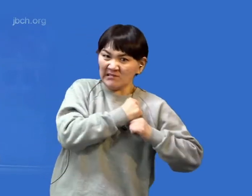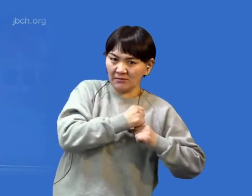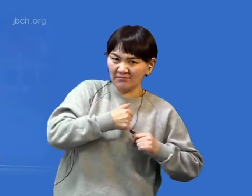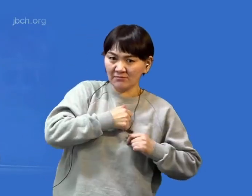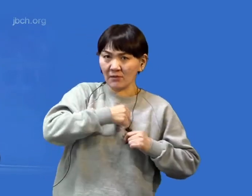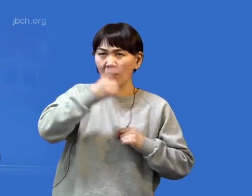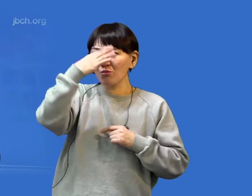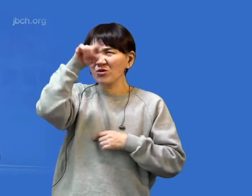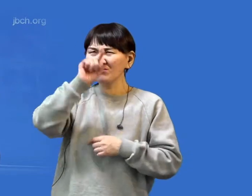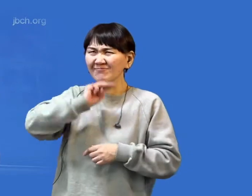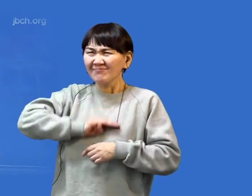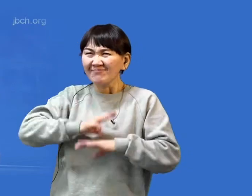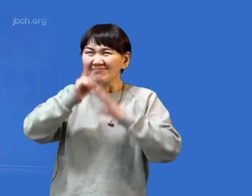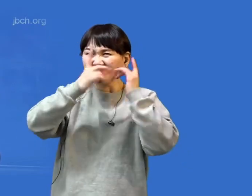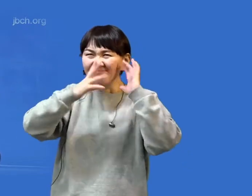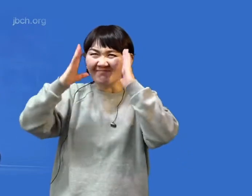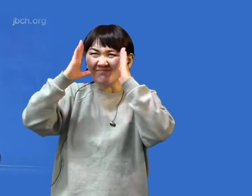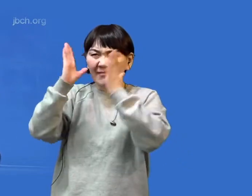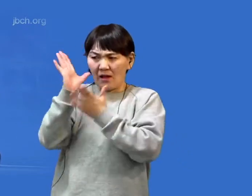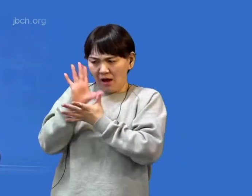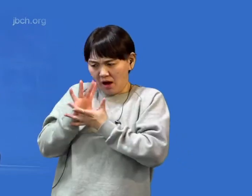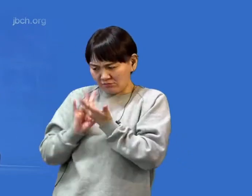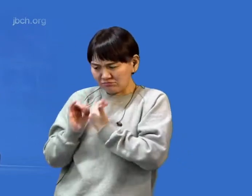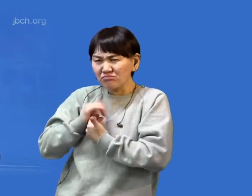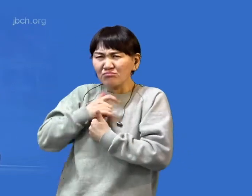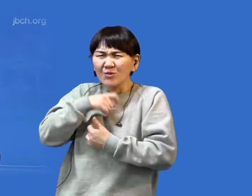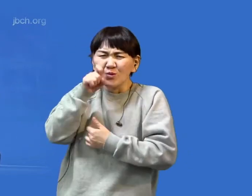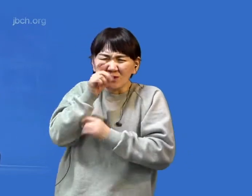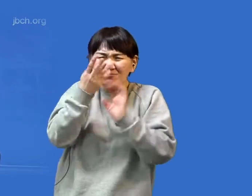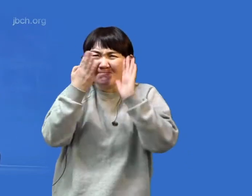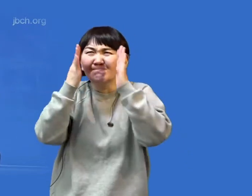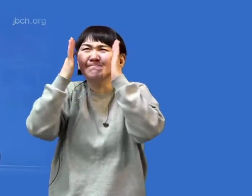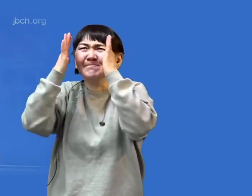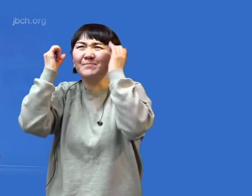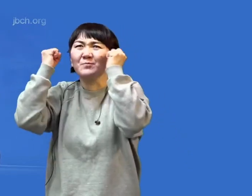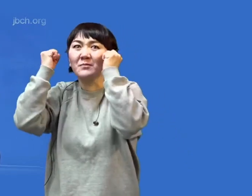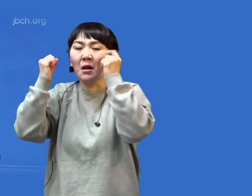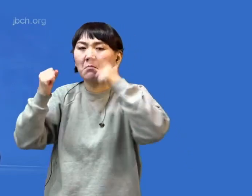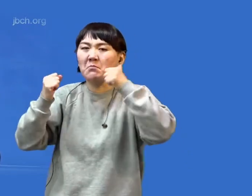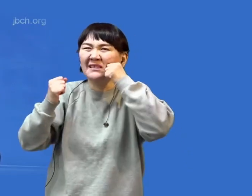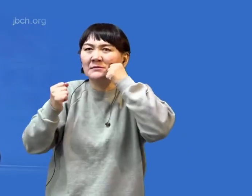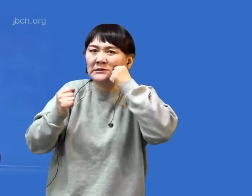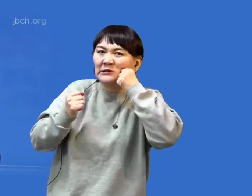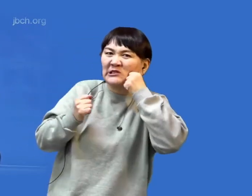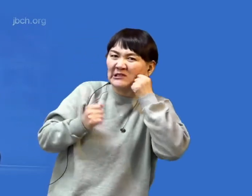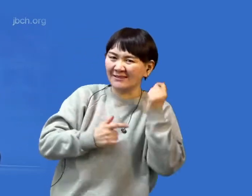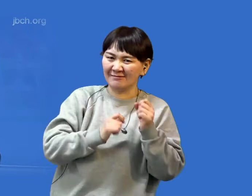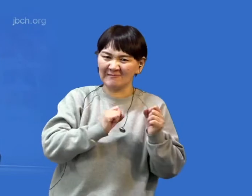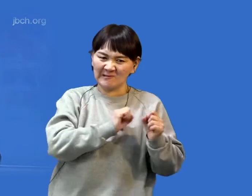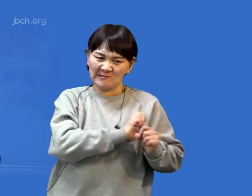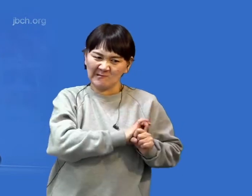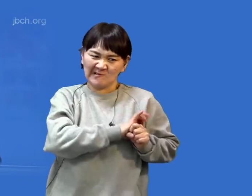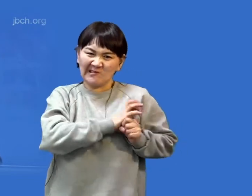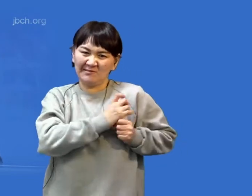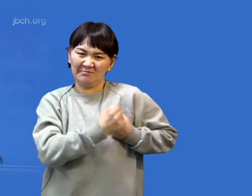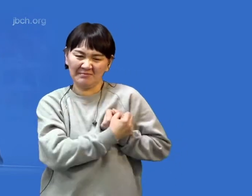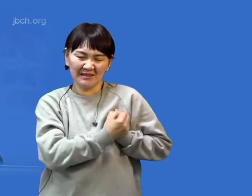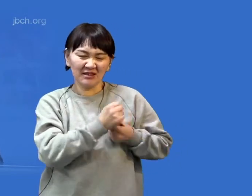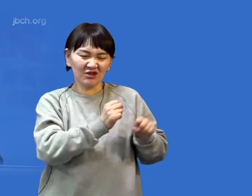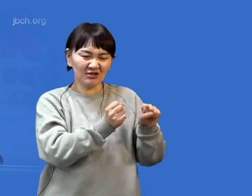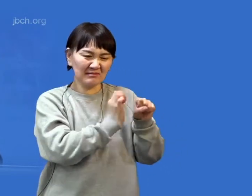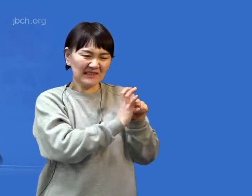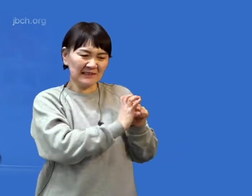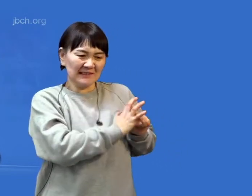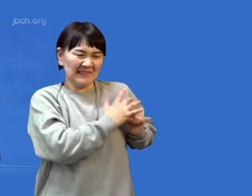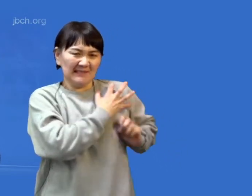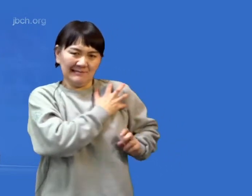бурхны төлөө амьдрий гэсэн ариун сүнсний хүсэл байдаг гэтэл үүнийг эсрэг гүйцэтгэх бас махуудын хүсэл байна тэгэхээр махуудын хүсэл